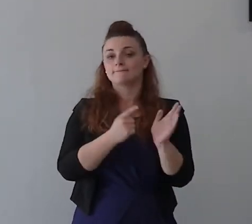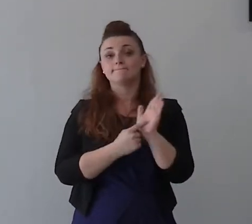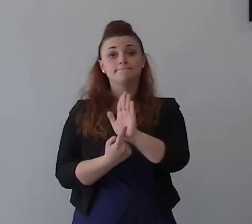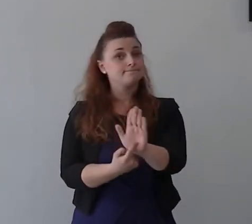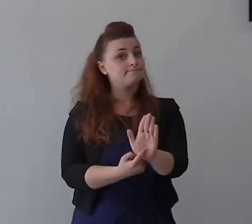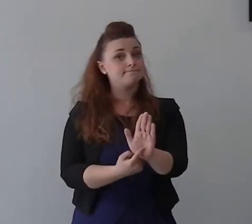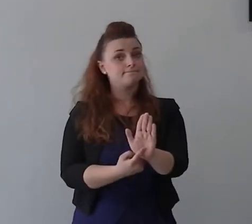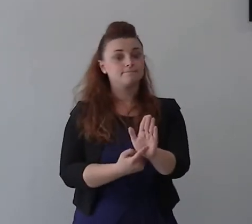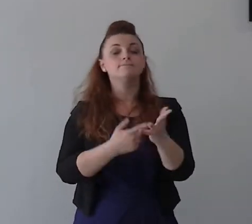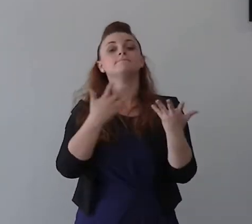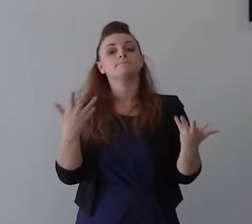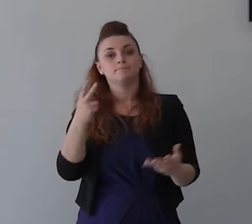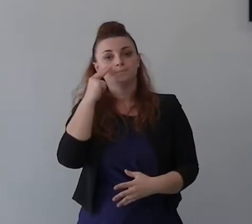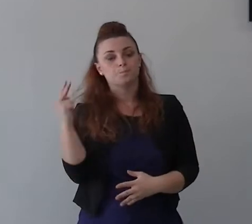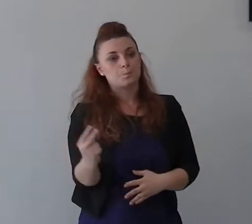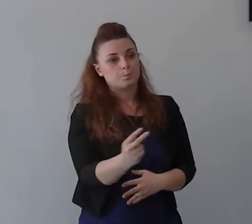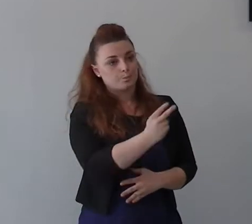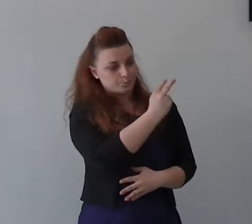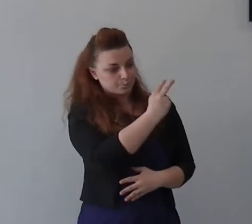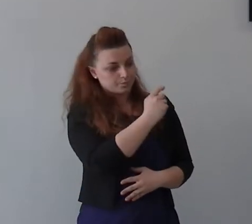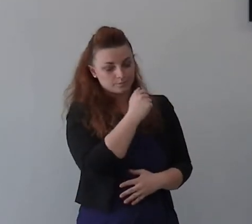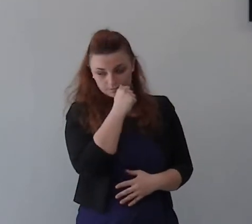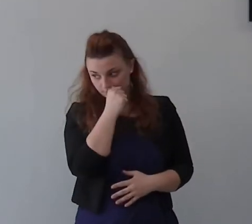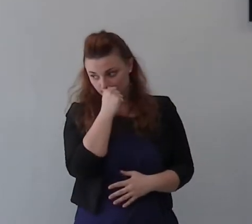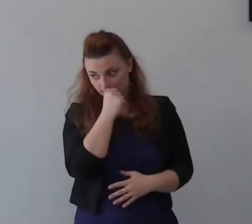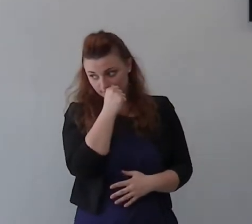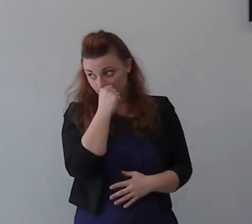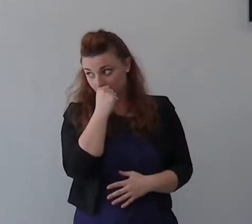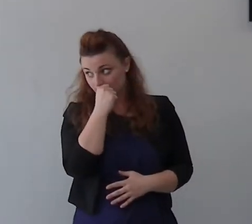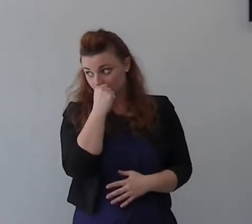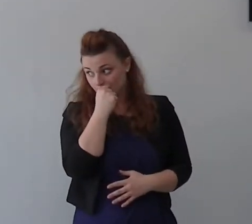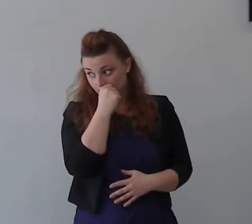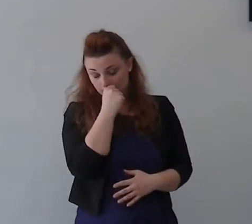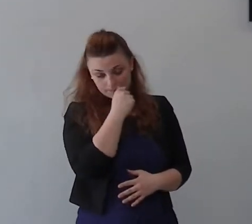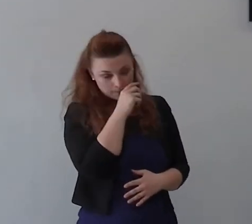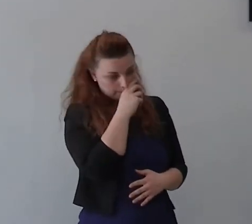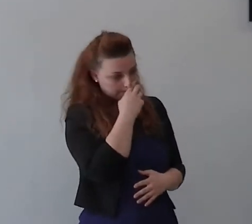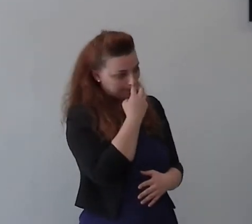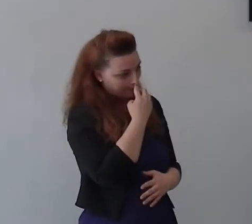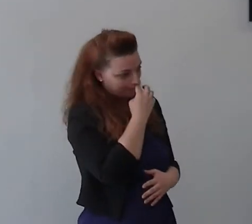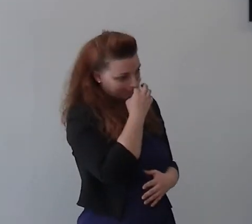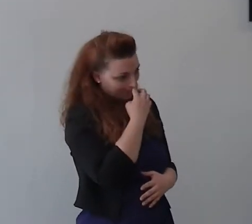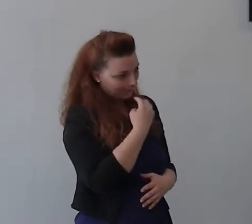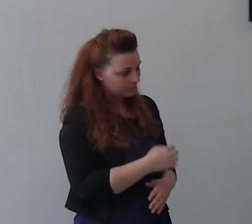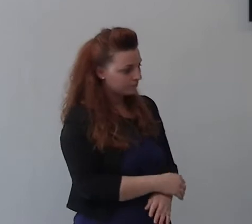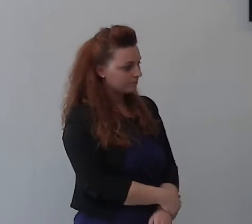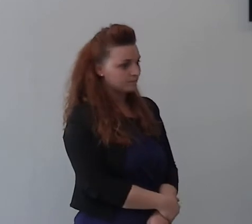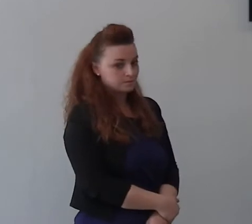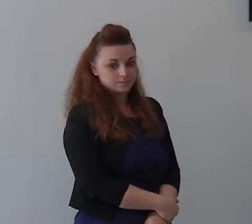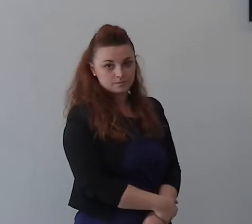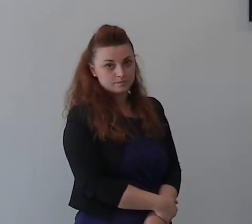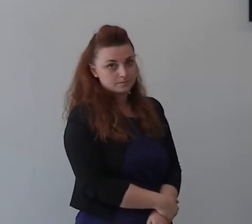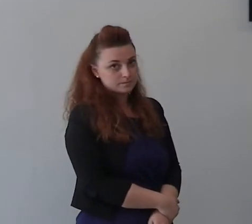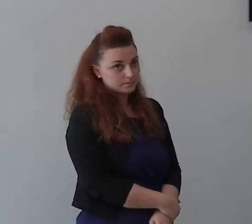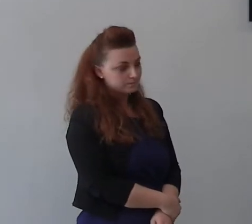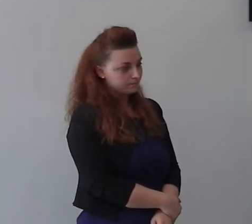Atti 1:8, e mi sarete testimoni in Gerusalemme, in tutta la Giudea e Samaria e